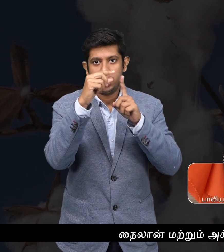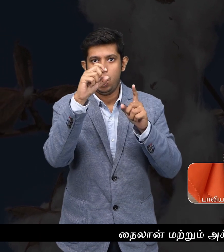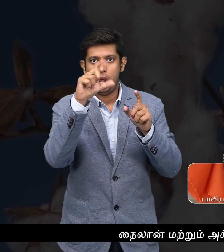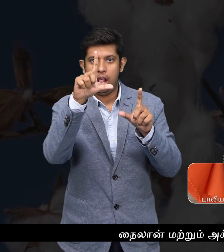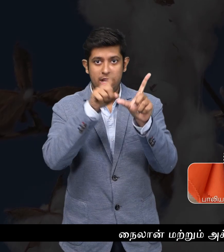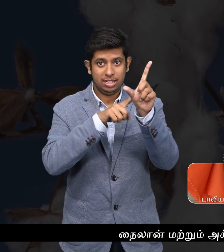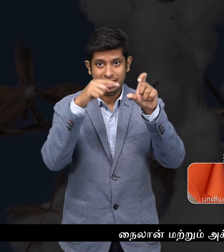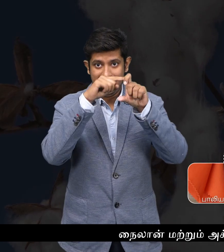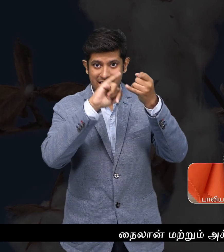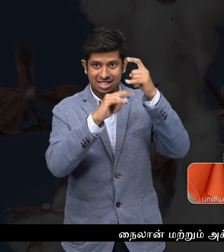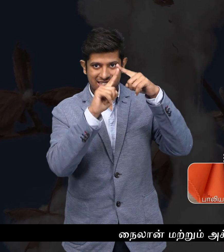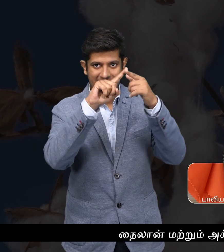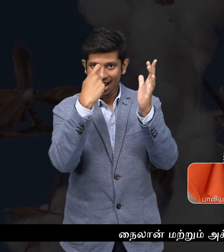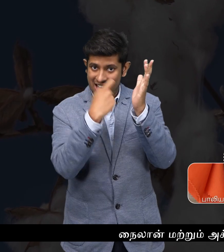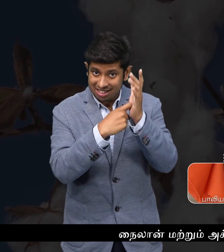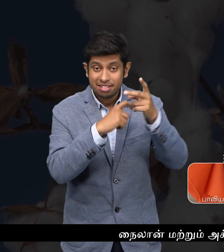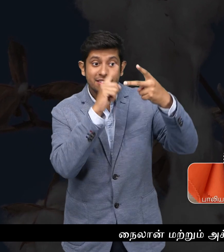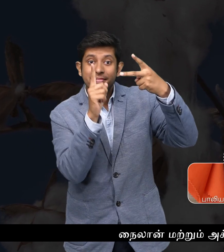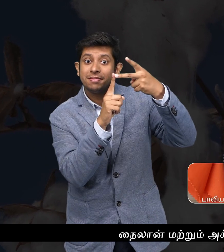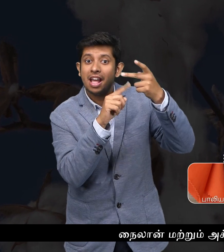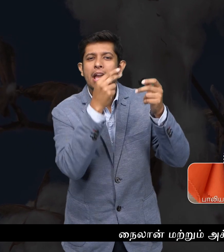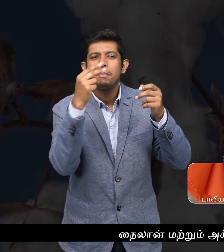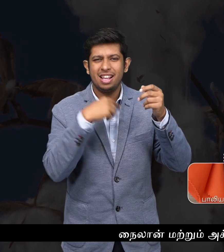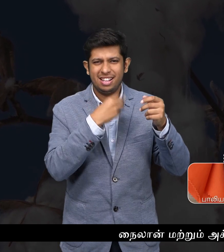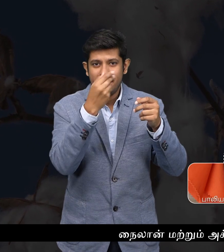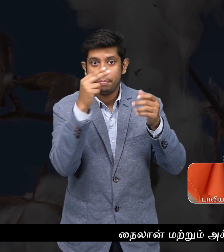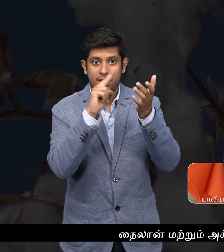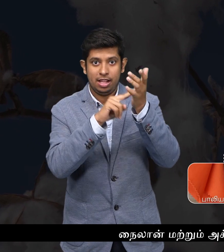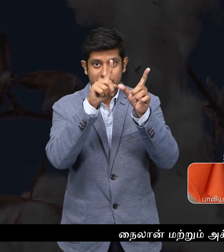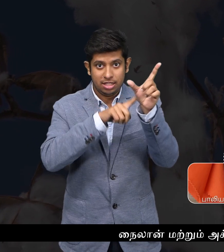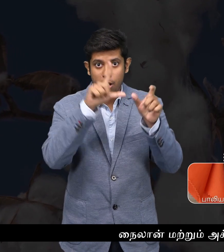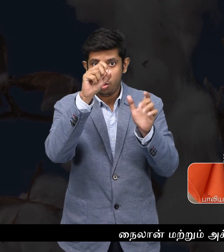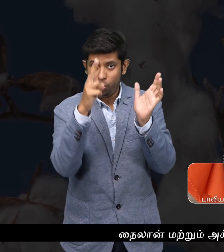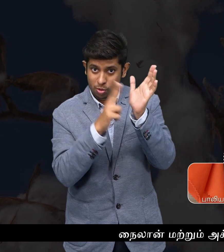நைலான் மற்றும் ஆக்ரிலிக் ஆகியவை அடங்கும்.